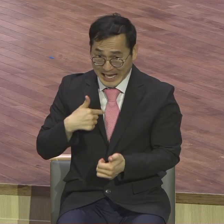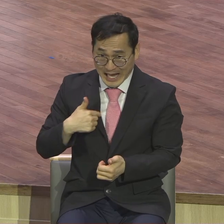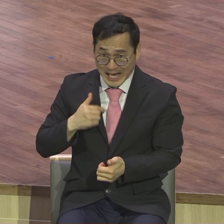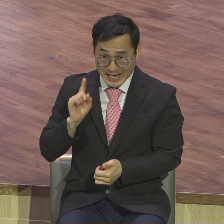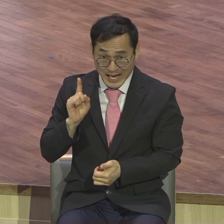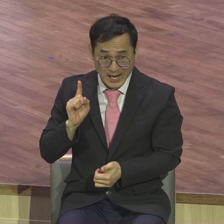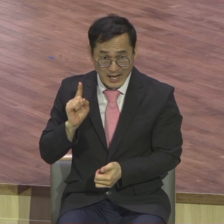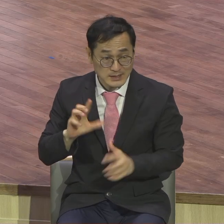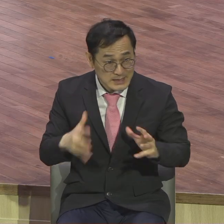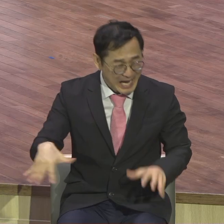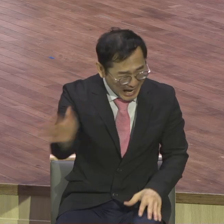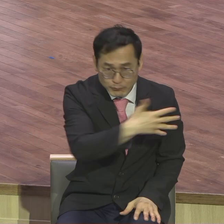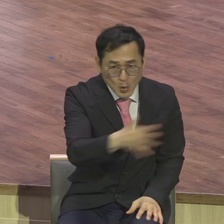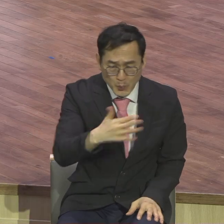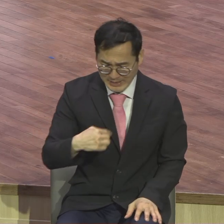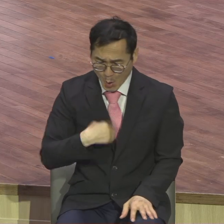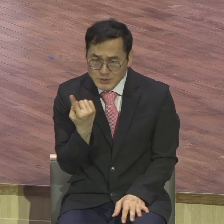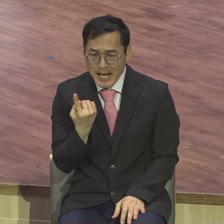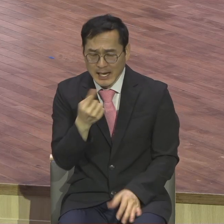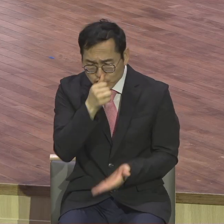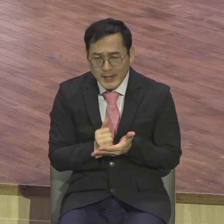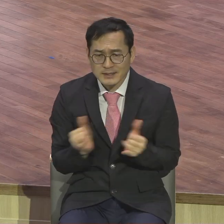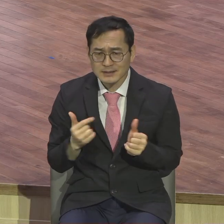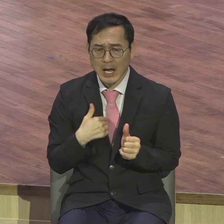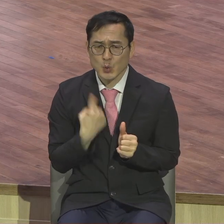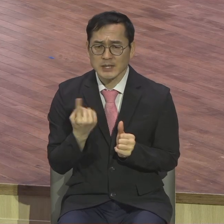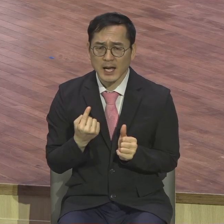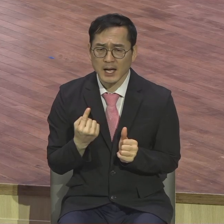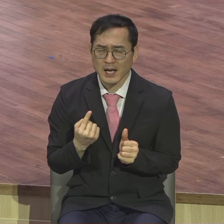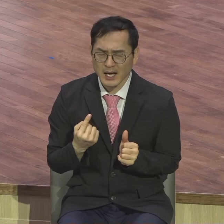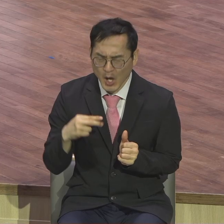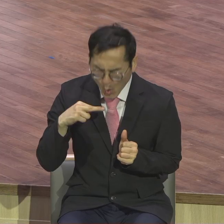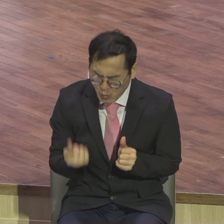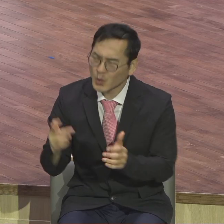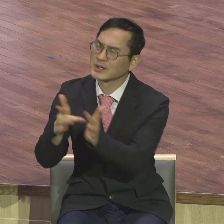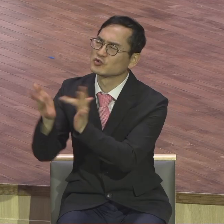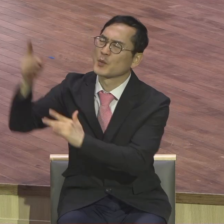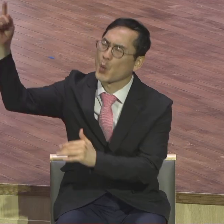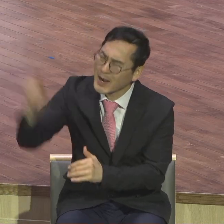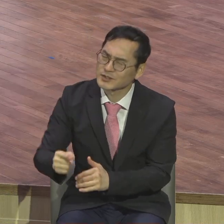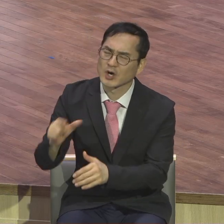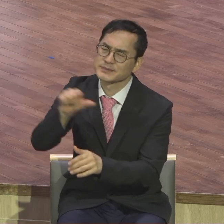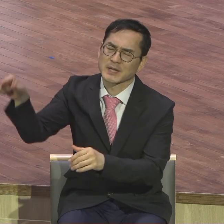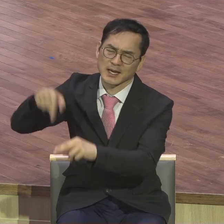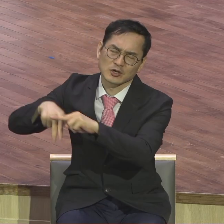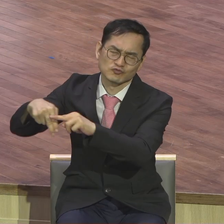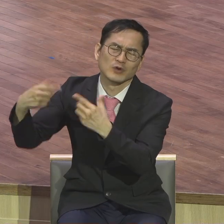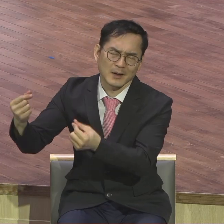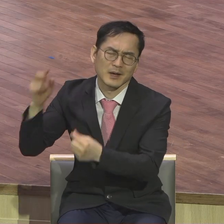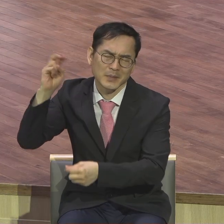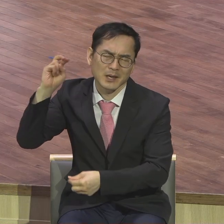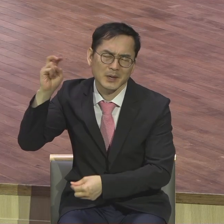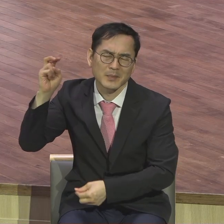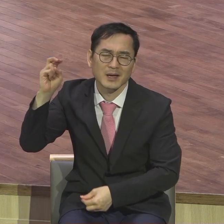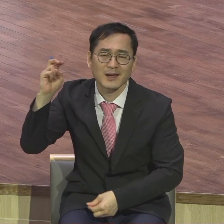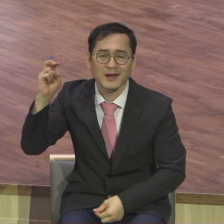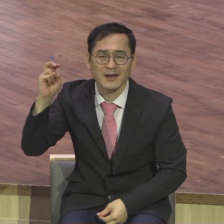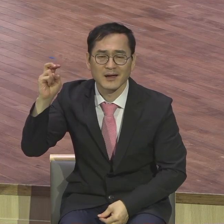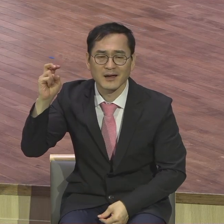정도요. 나 혼자 있어도 구원 서정은 일어날 것이다. 이렇게